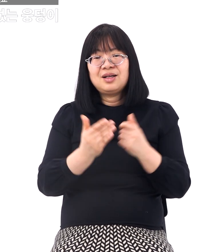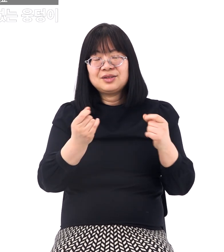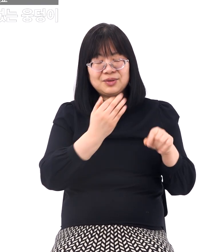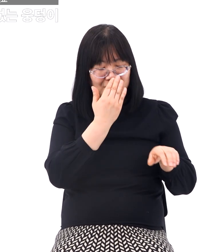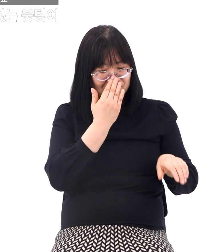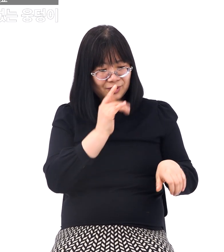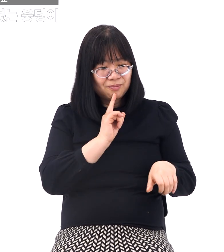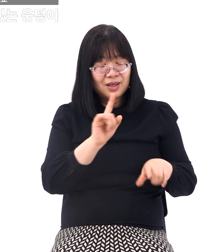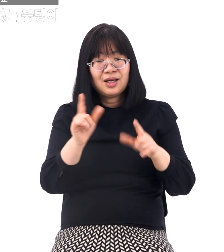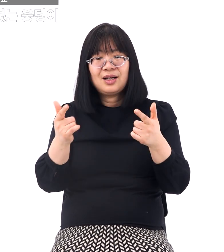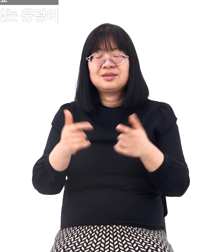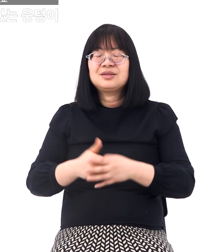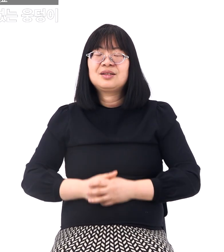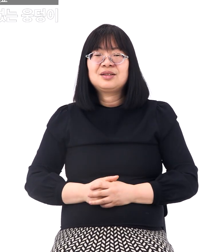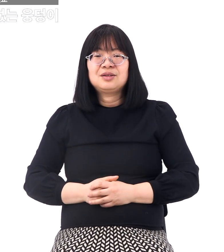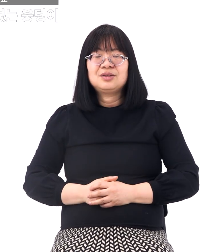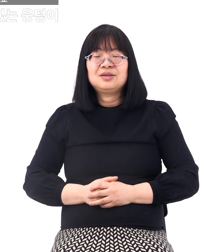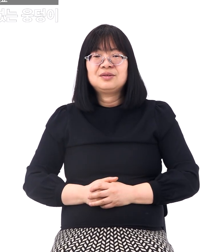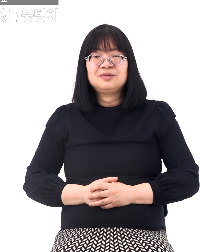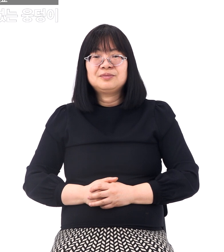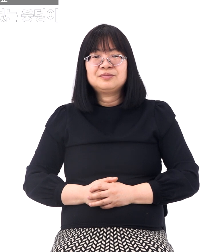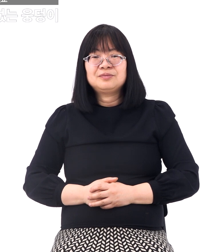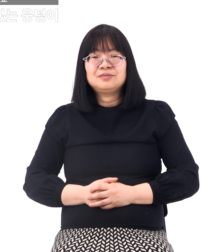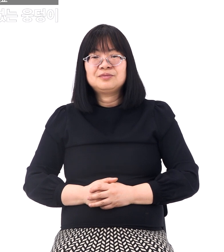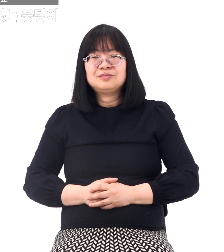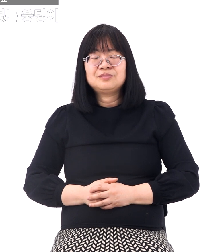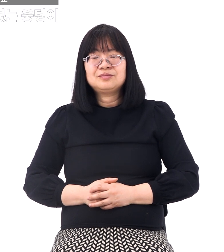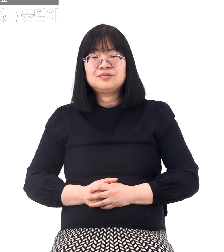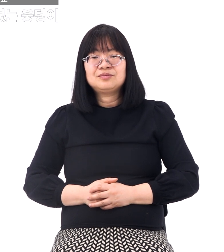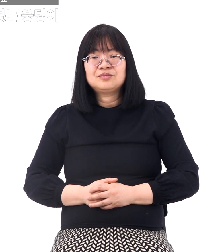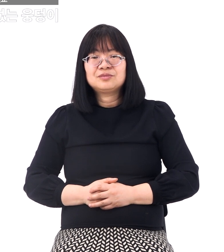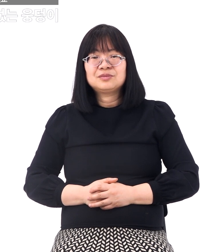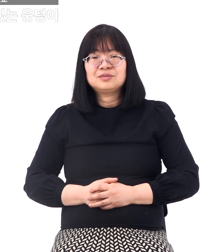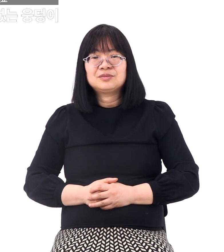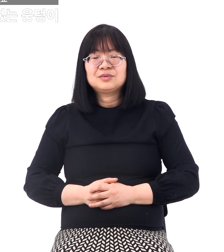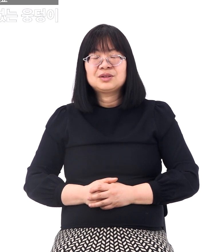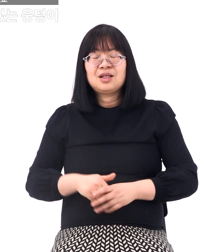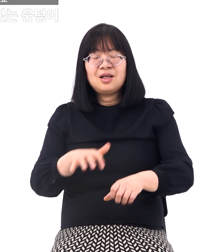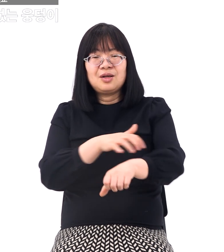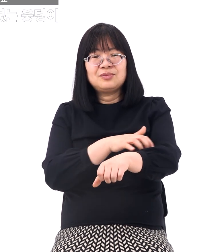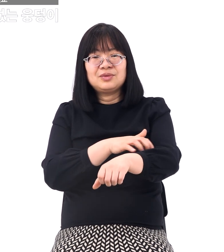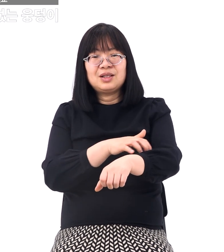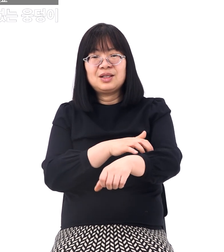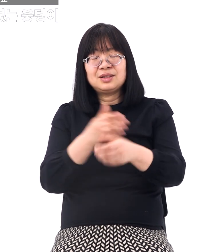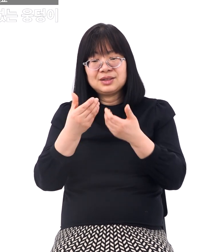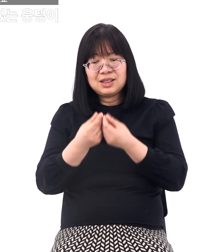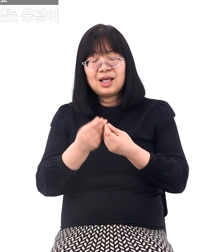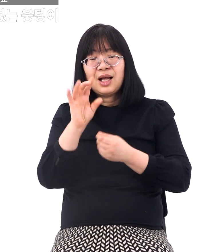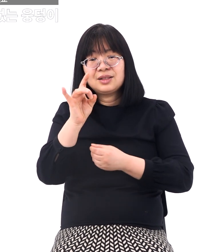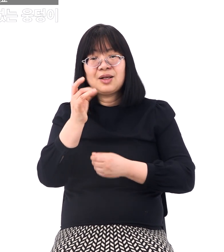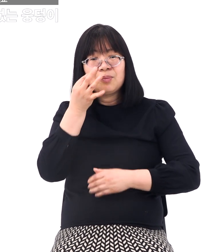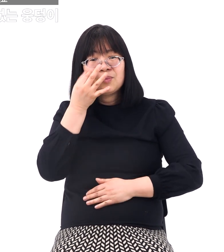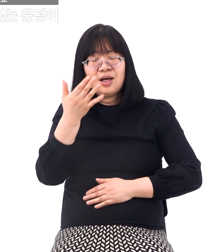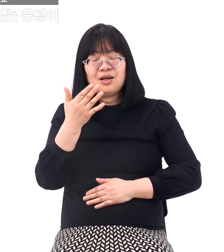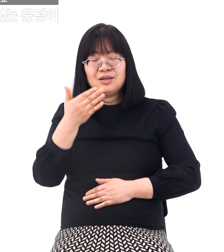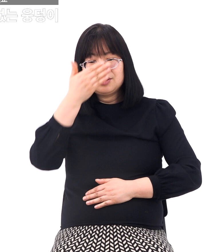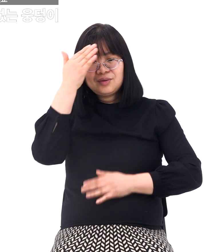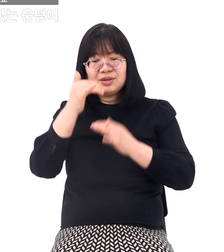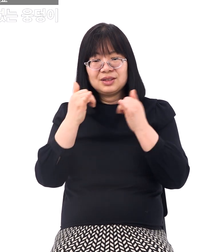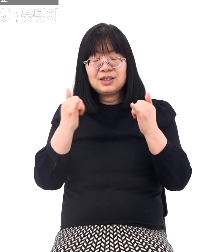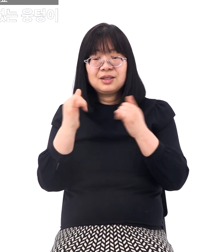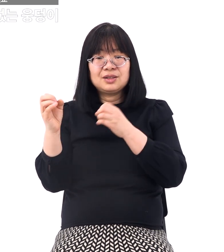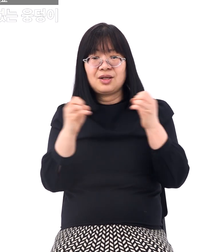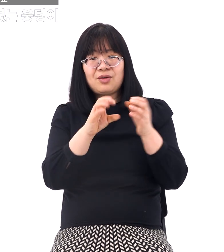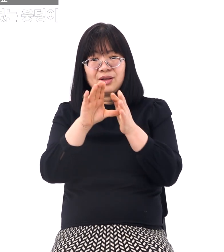얘기하는 게 아니에요. 자, 제가 좀 아주 불편한 예를 하나 들게요. 청년들끼리 얘기할 때